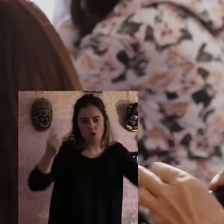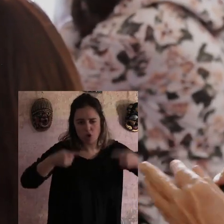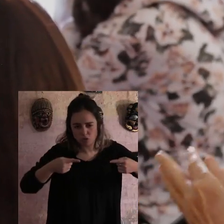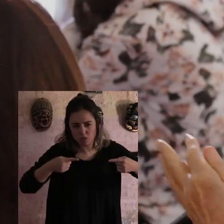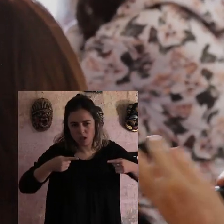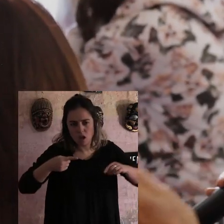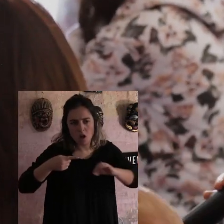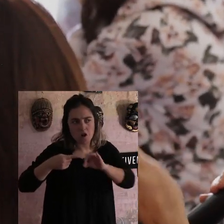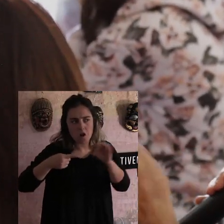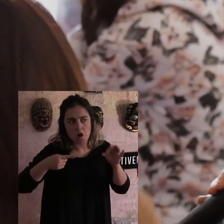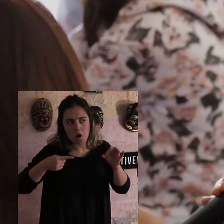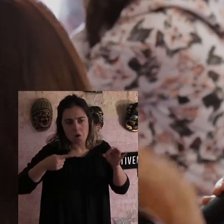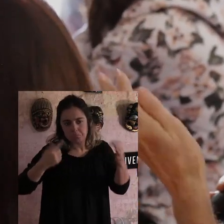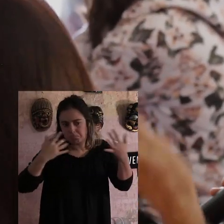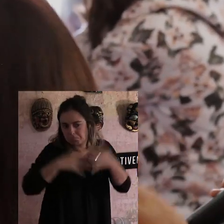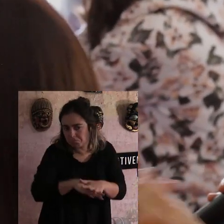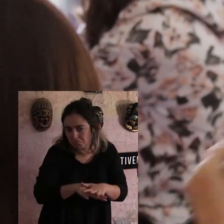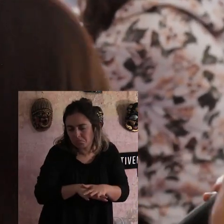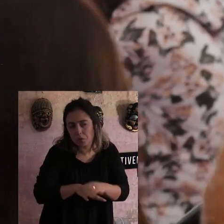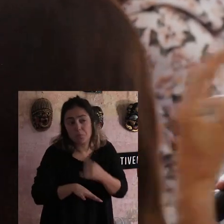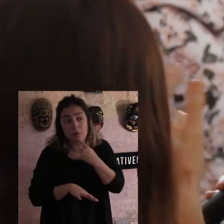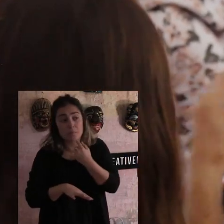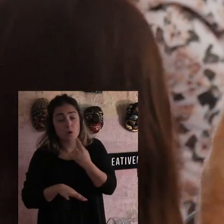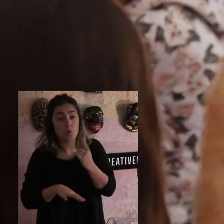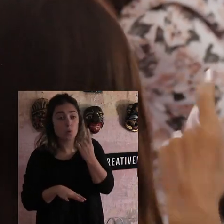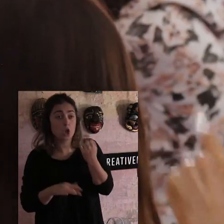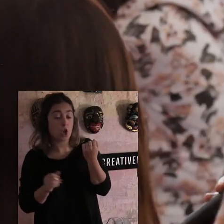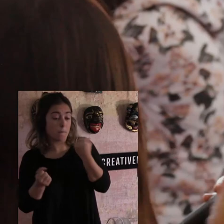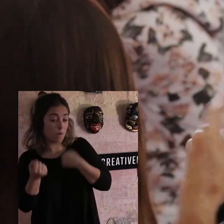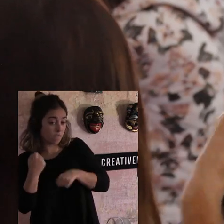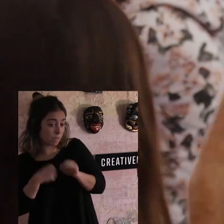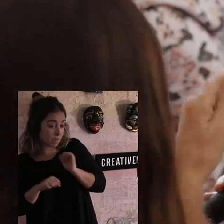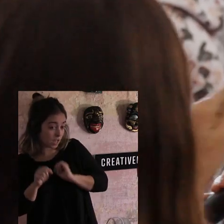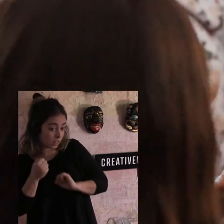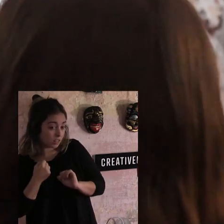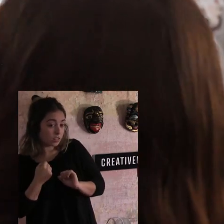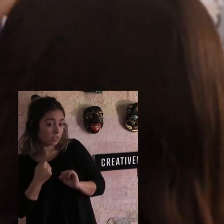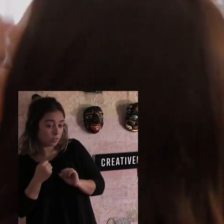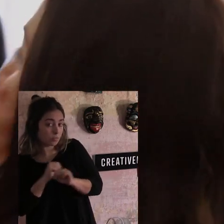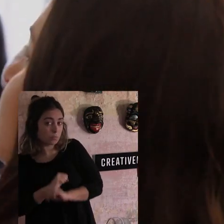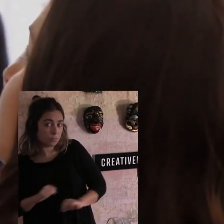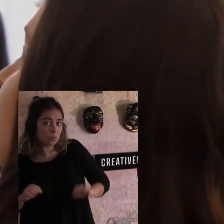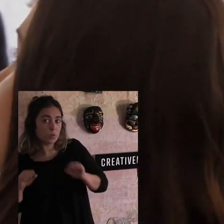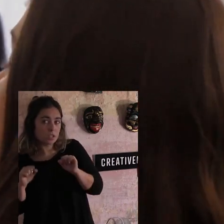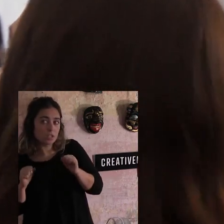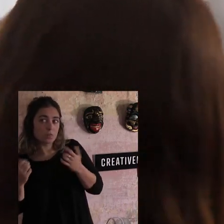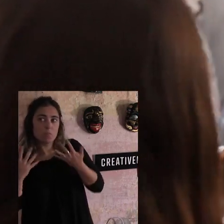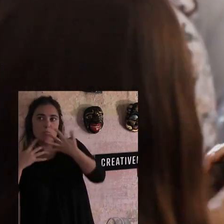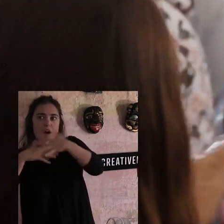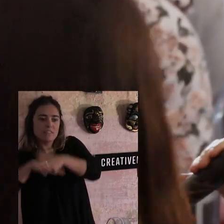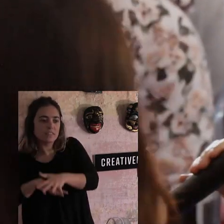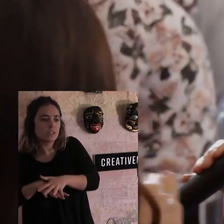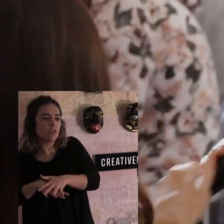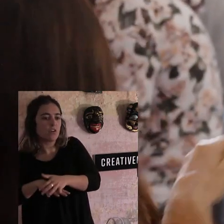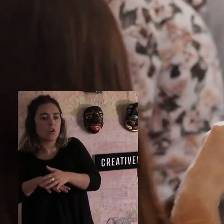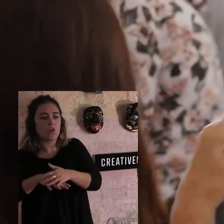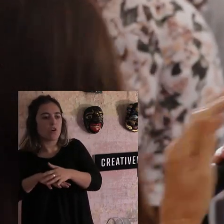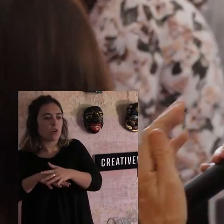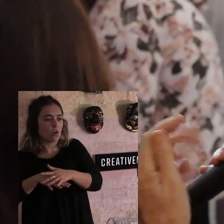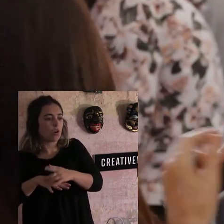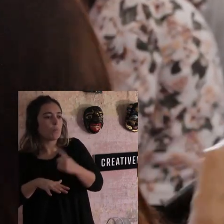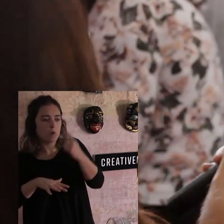como, uno es el movimiento que se vincula a la parte creativa. Yo amo la